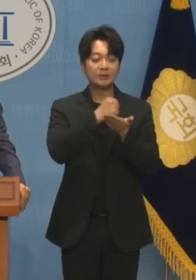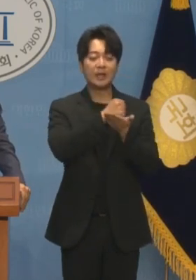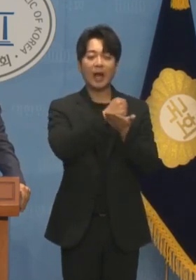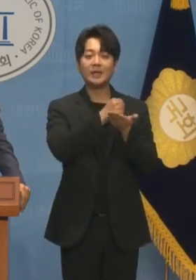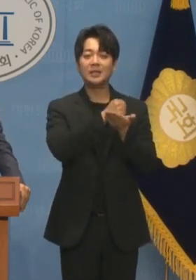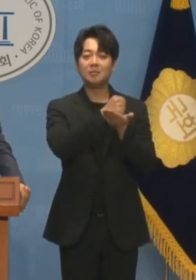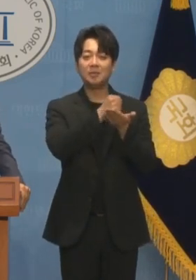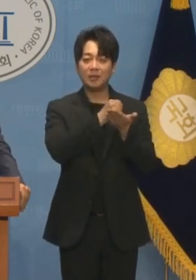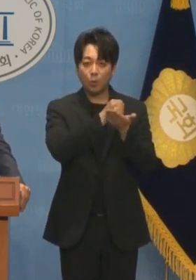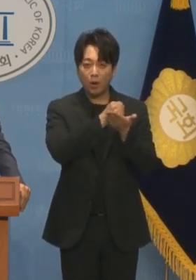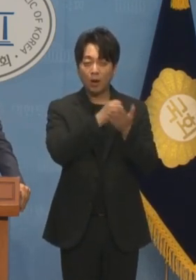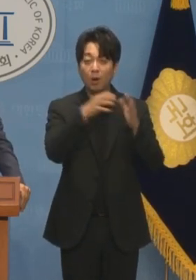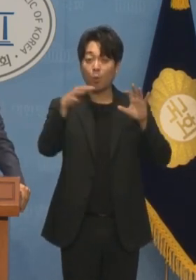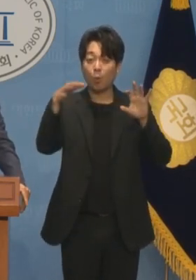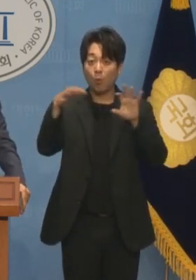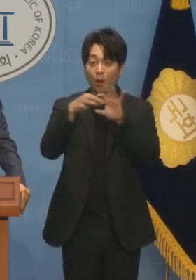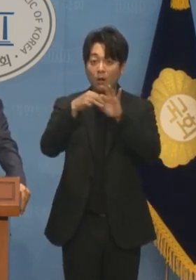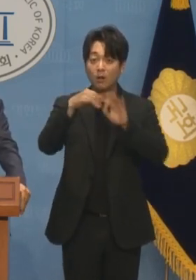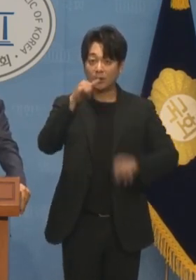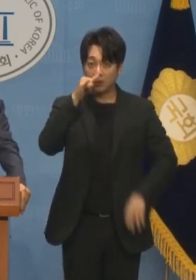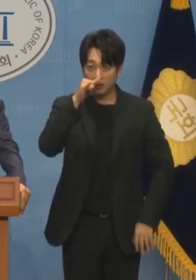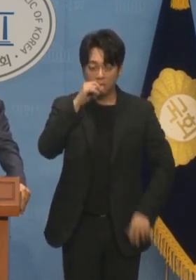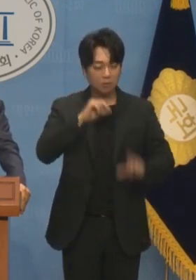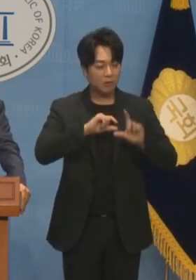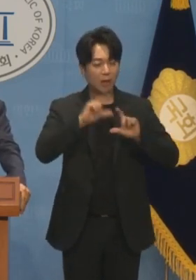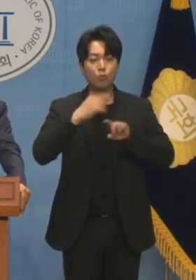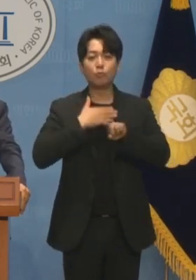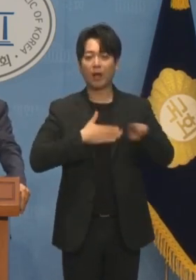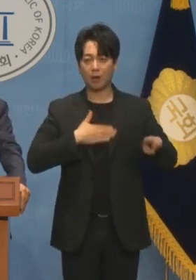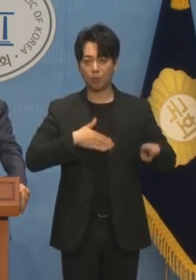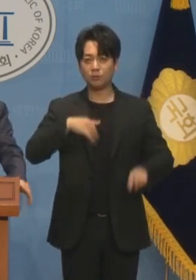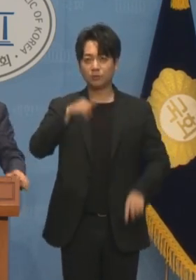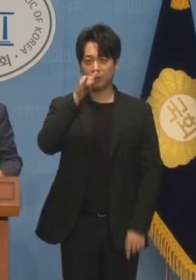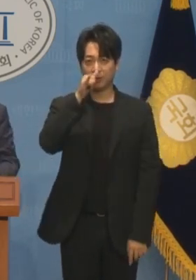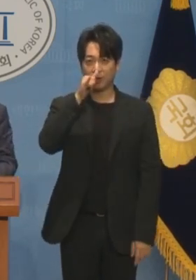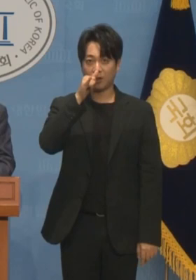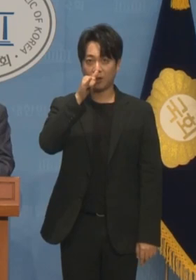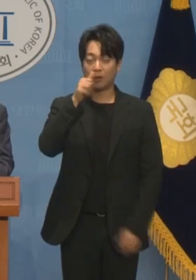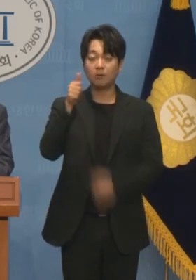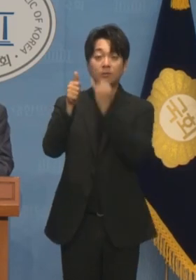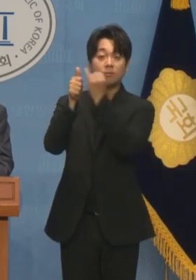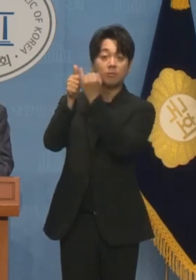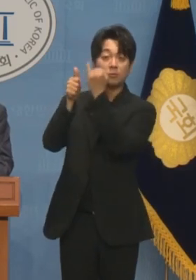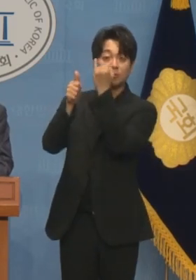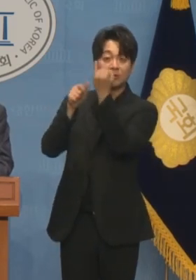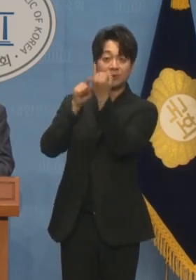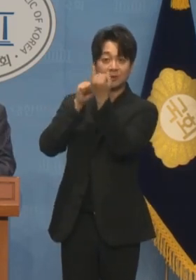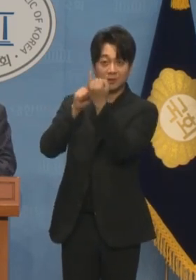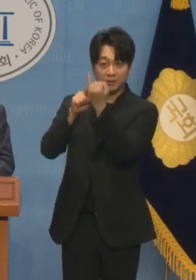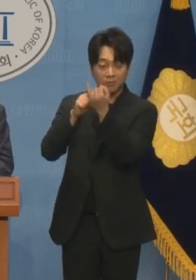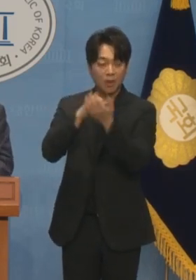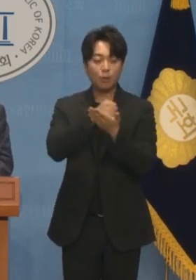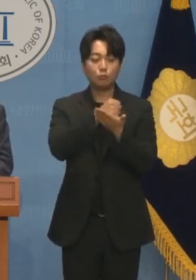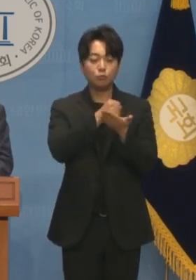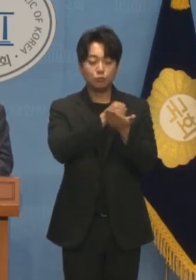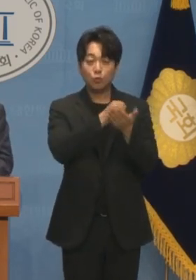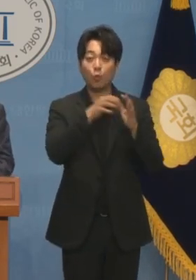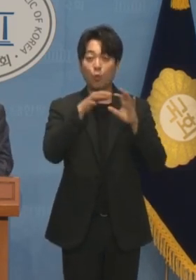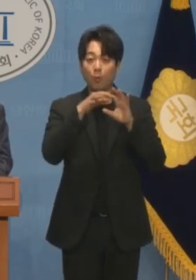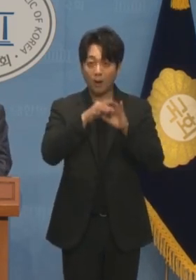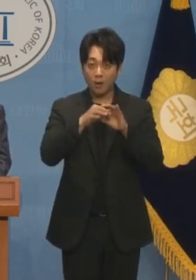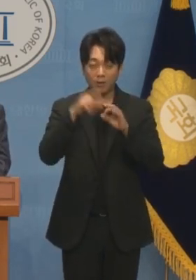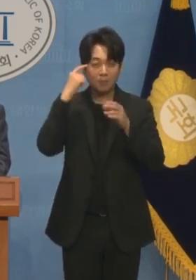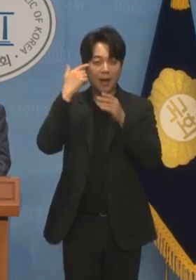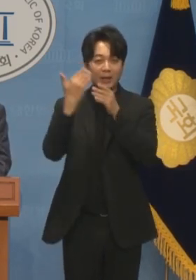분들이라는 것을 대부분 인지하고 있었습니다. 김건희 여사는 무속 관련으로 박사학위를 취득했고,